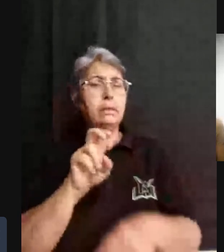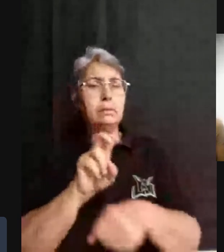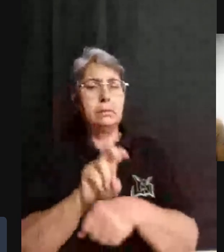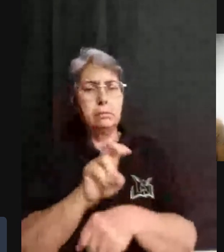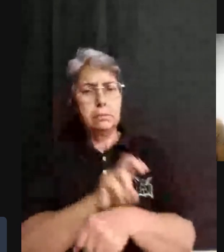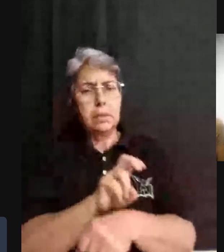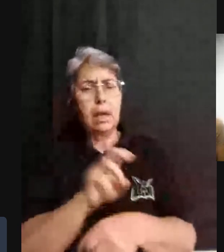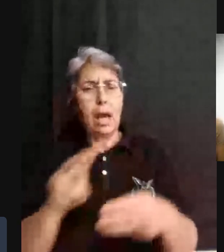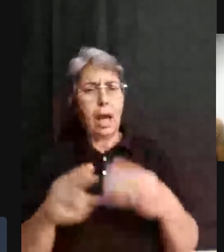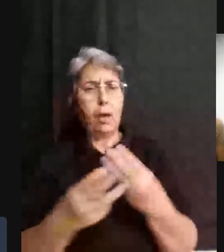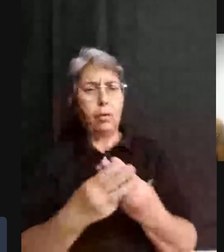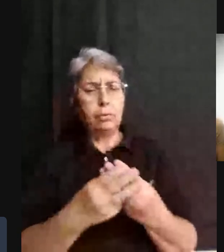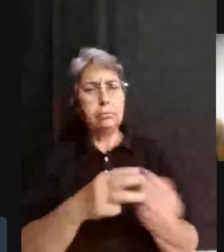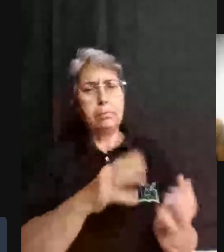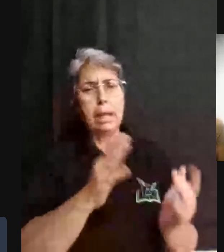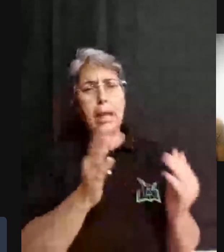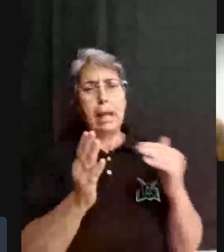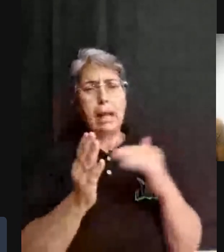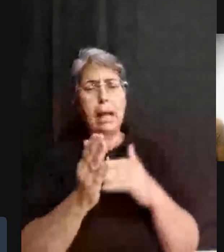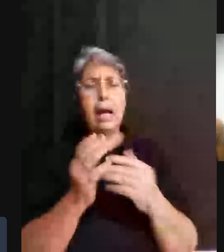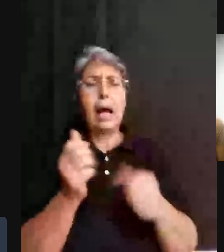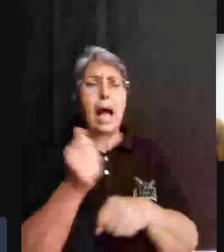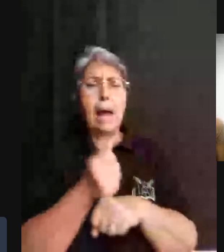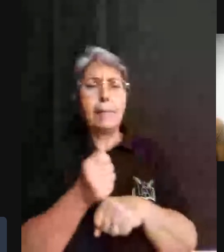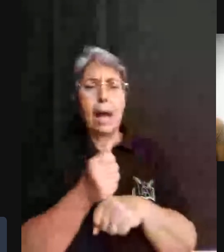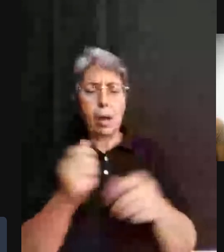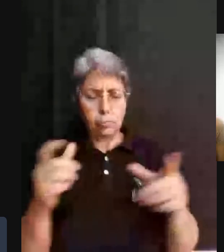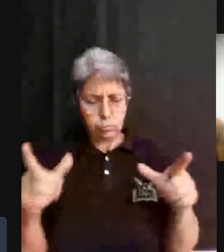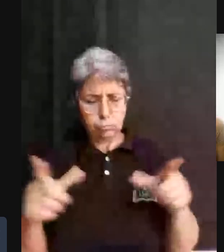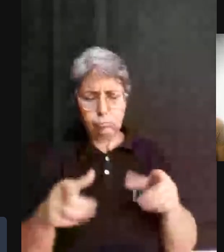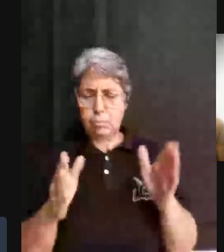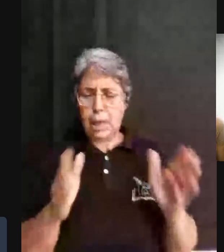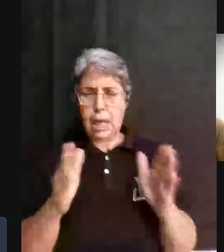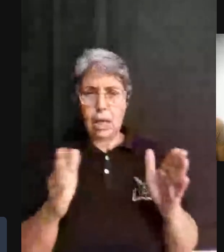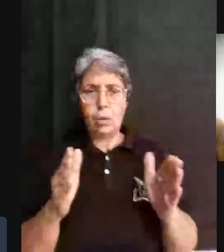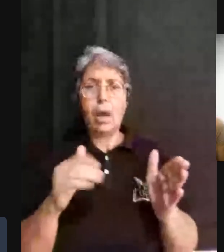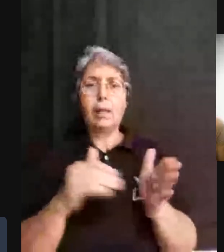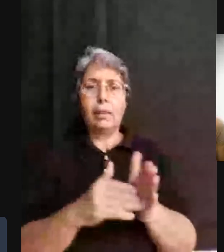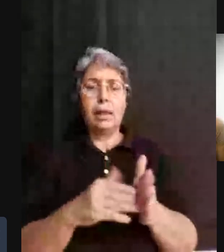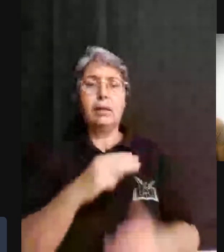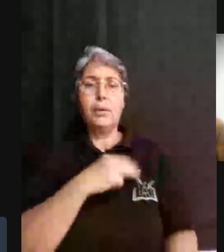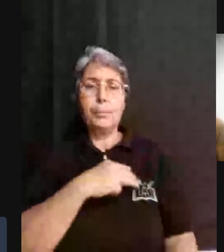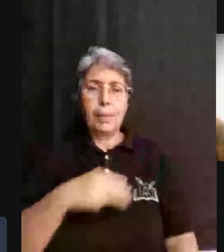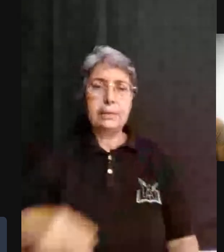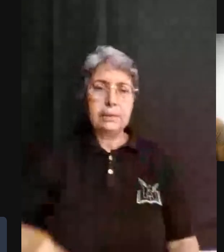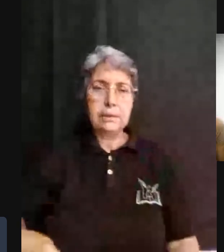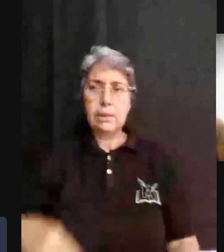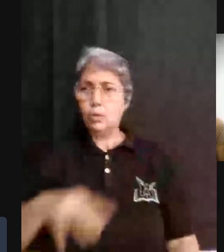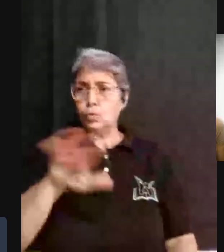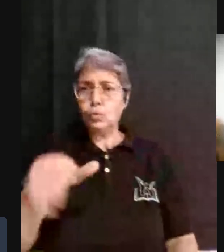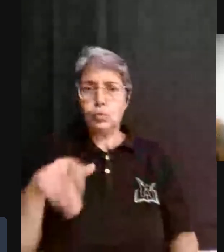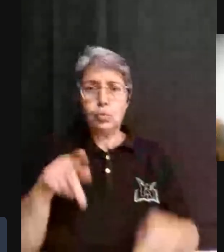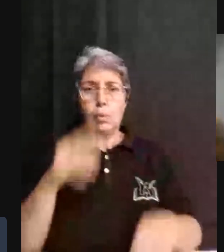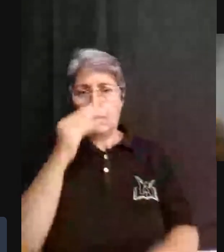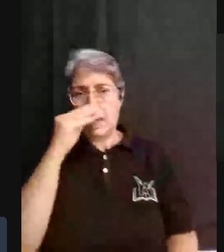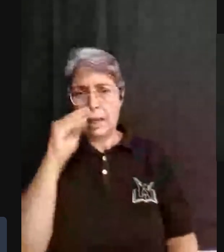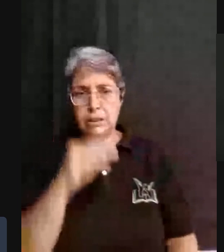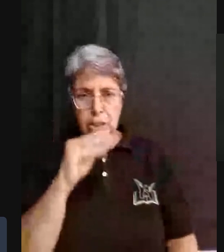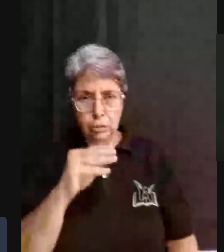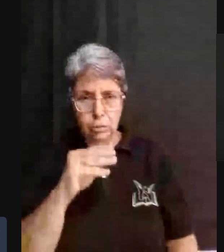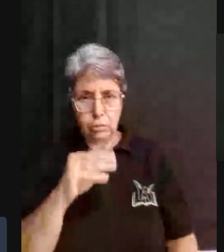ele culmina esta história na rejeição do Messias. E no verso 54, a Bíblia nos